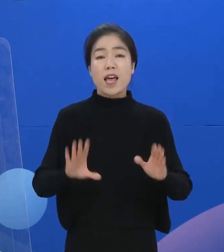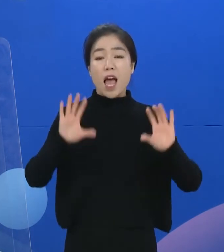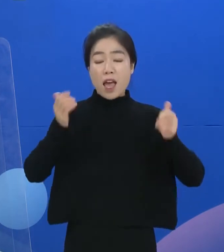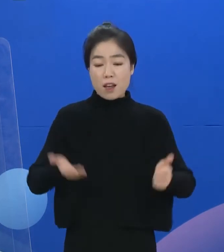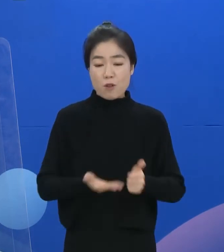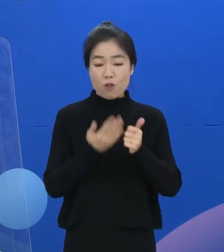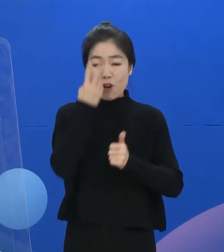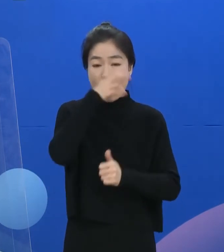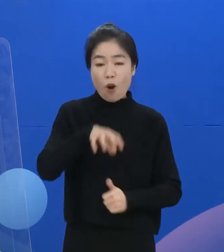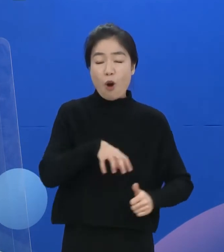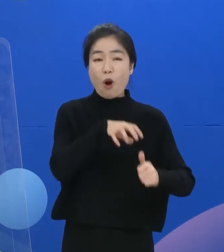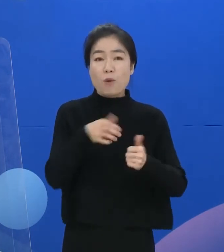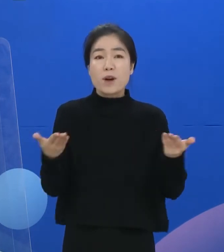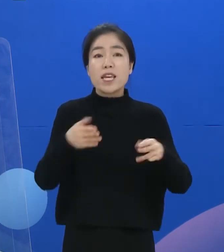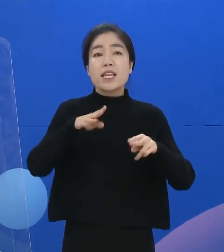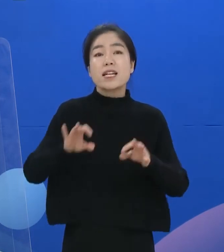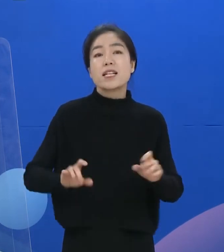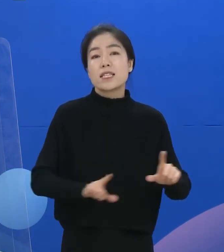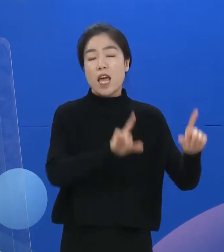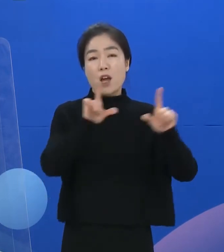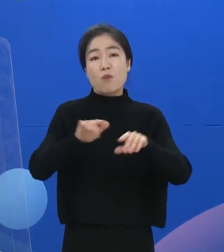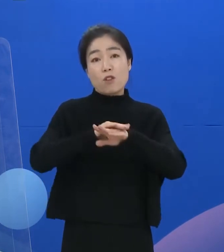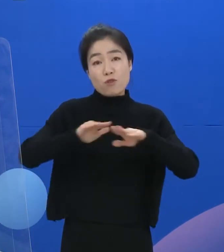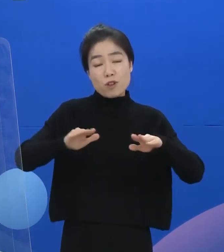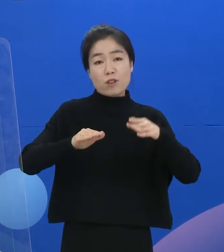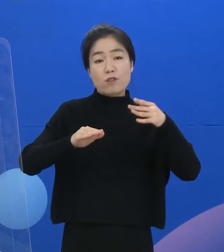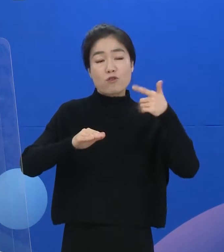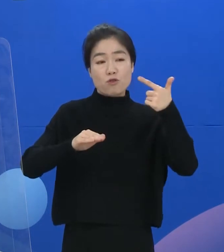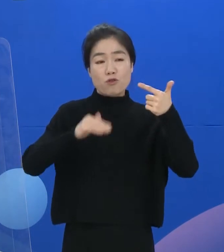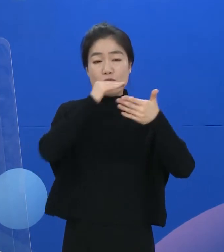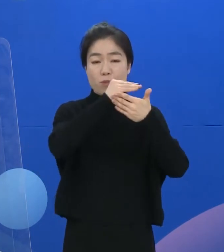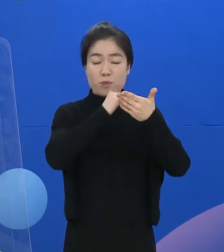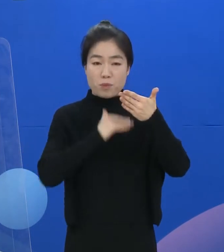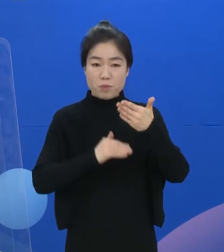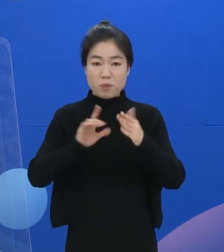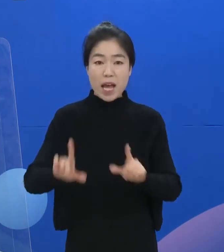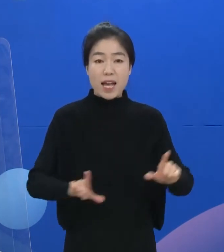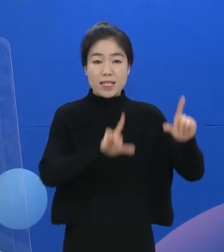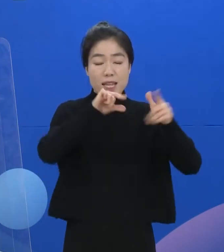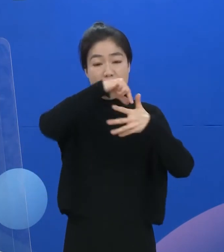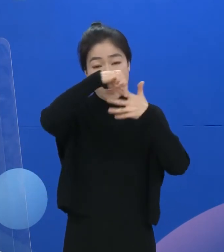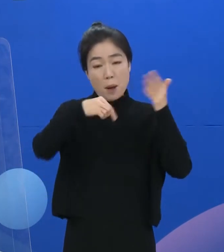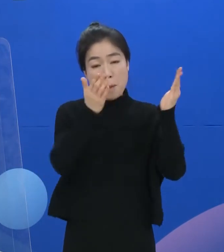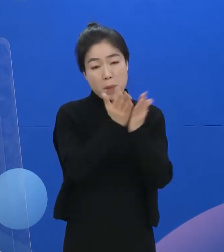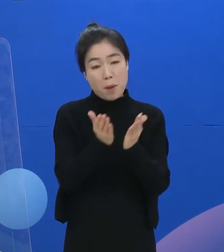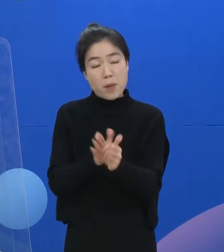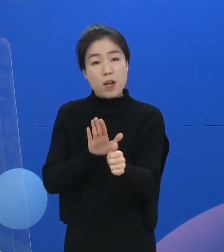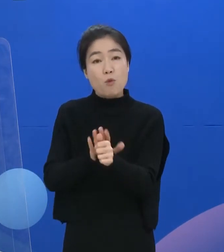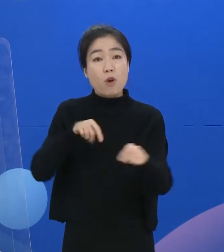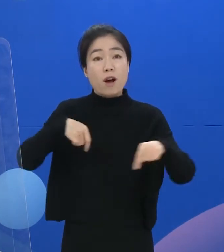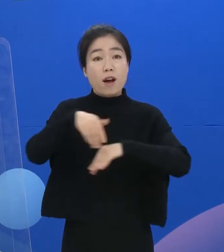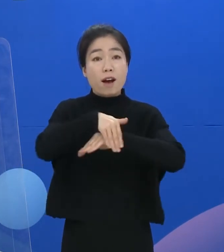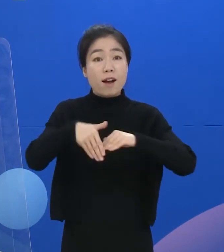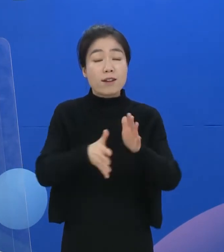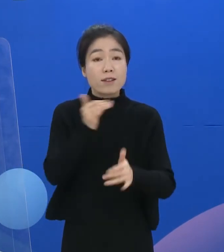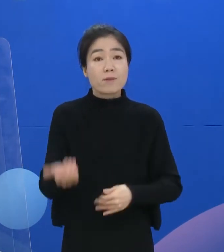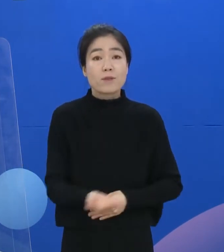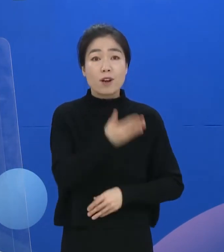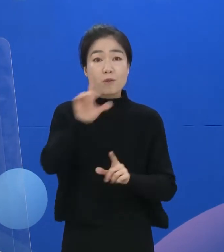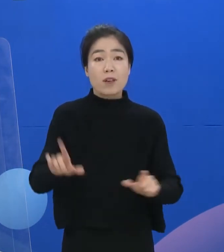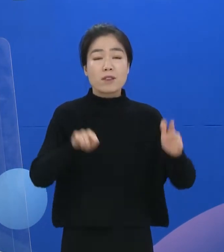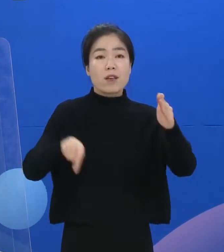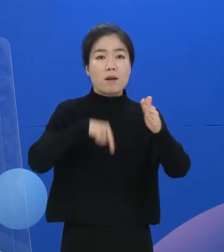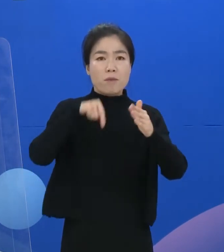추진해왔던 만남 결혼 임신 출생 육아돌봄 일생활균형 등